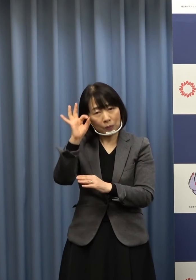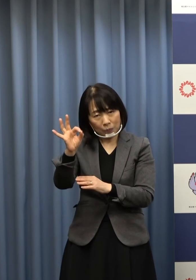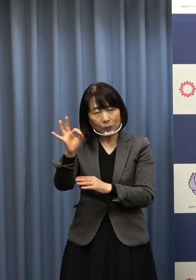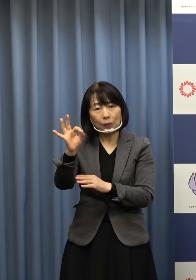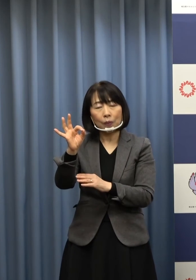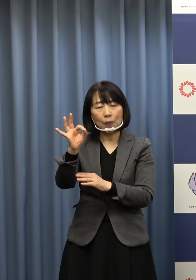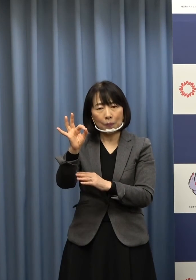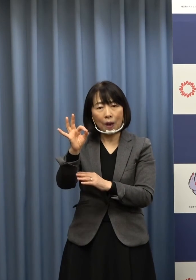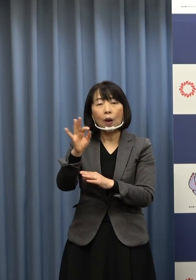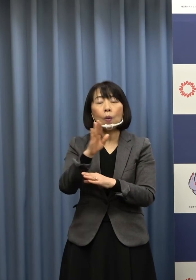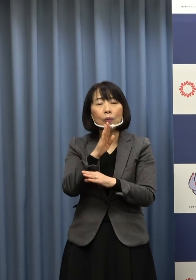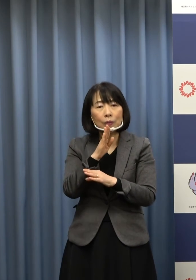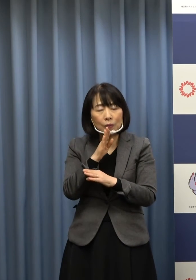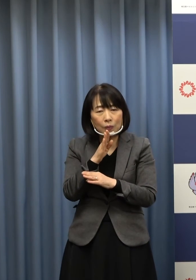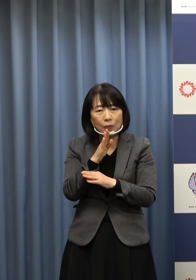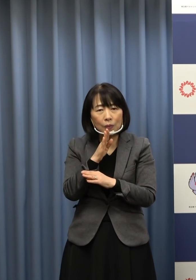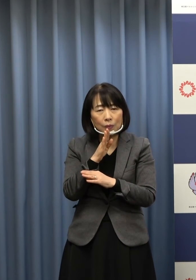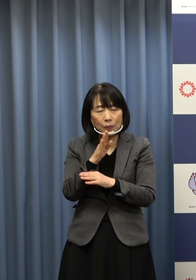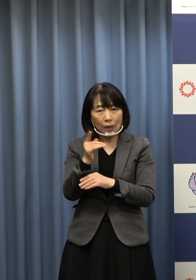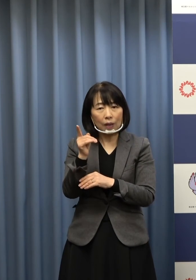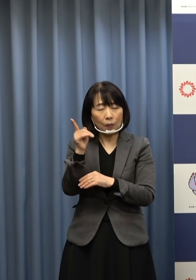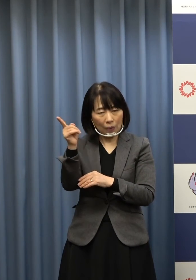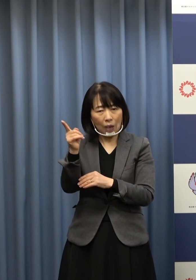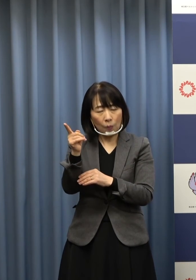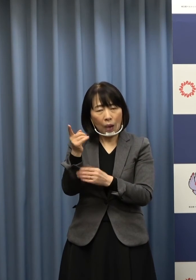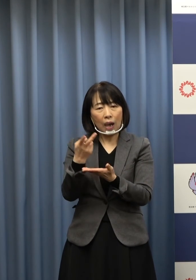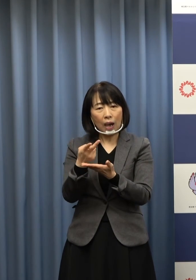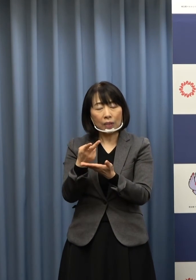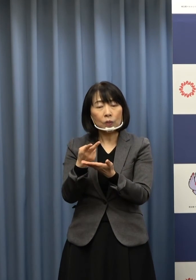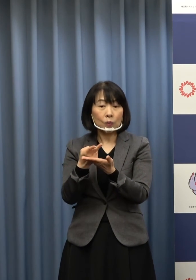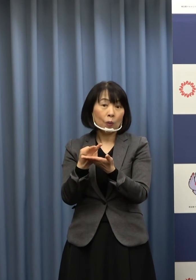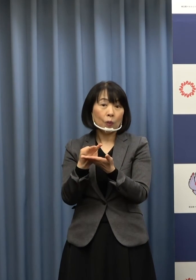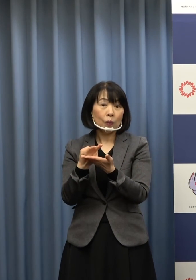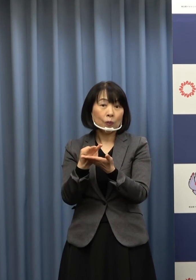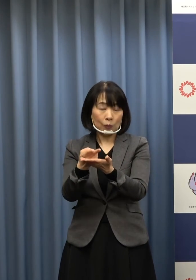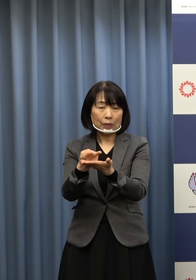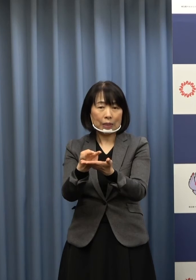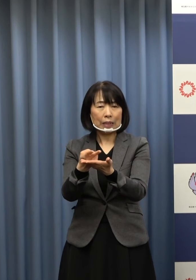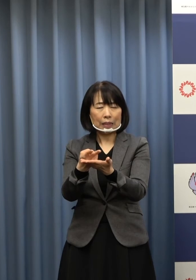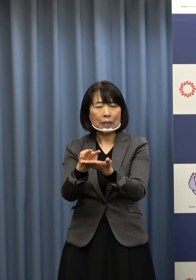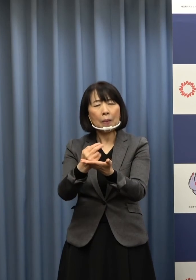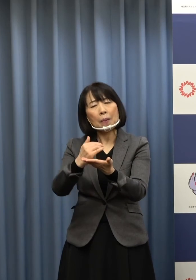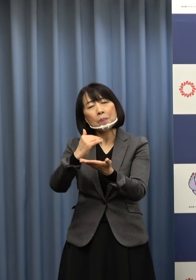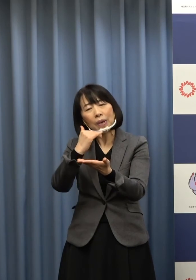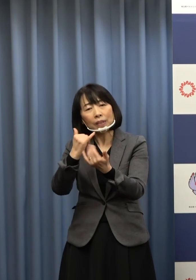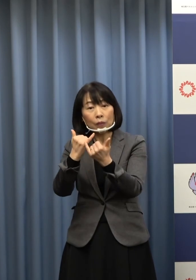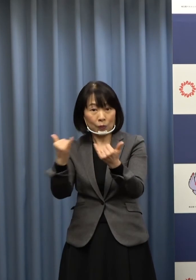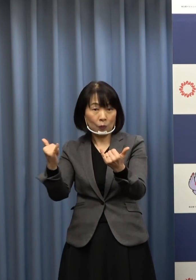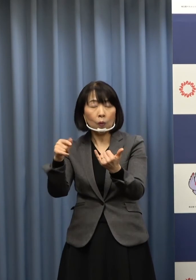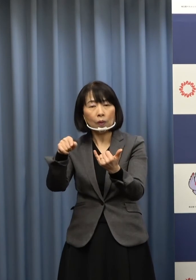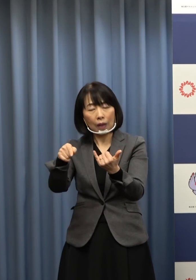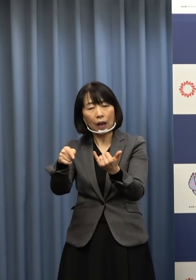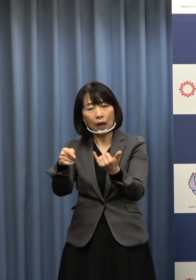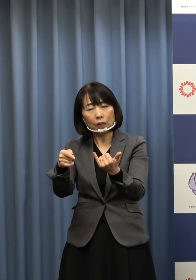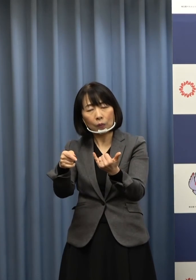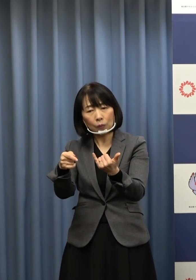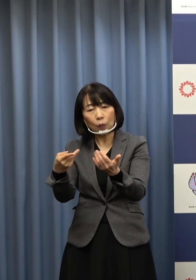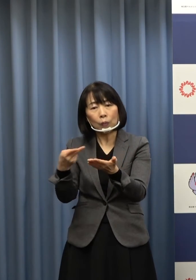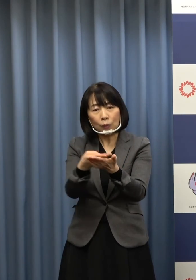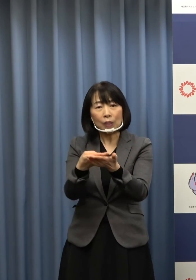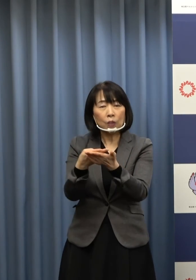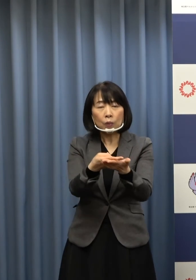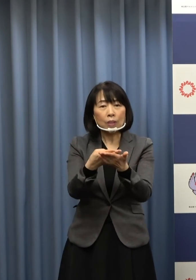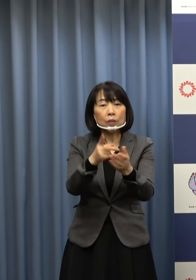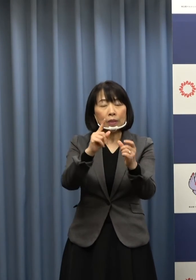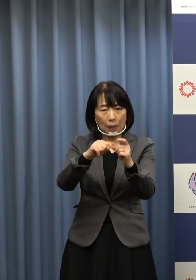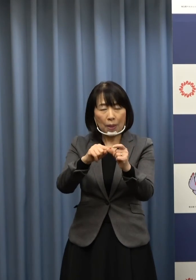本来入るべき人たちが入れなかったものを入れているので、陽性率が上がっているって、そういう病床の占有率が上がっているってところもあるら